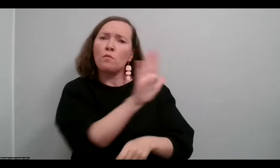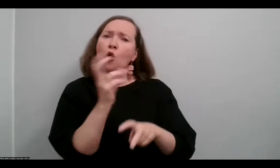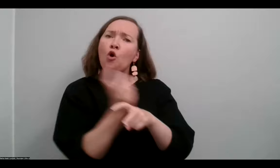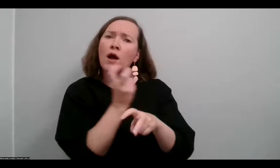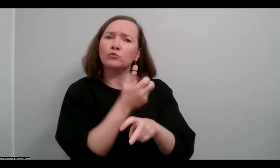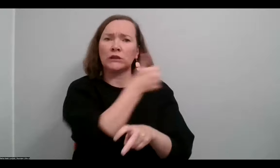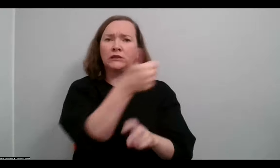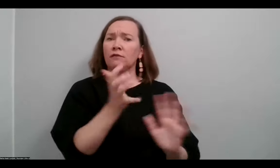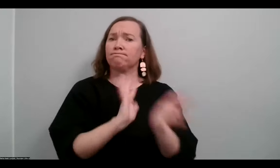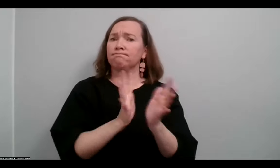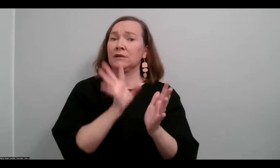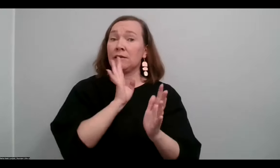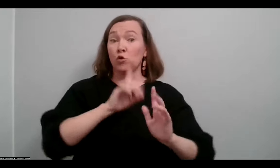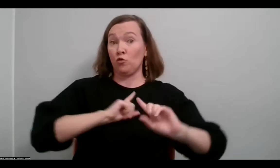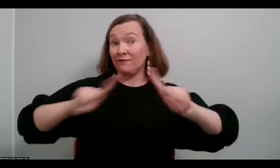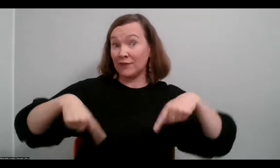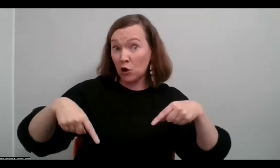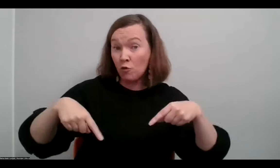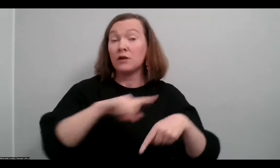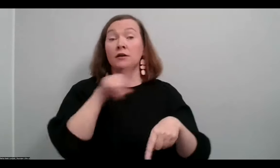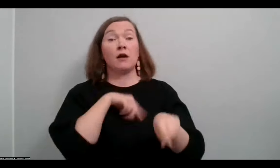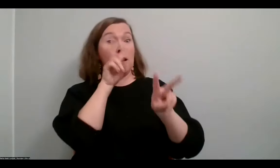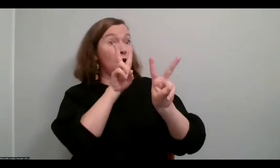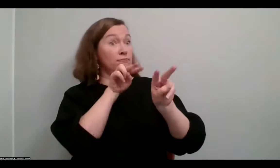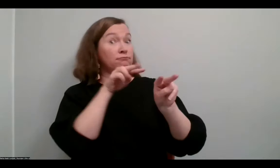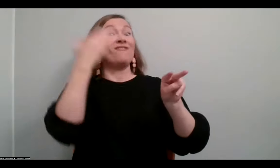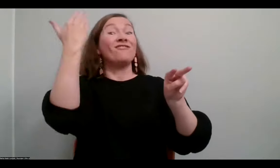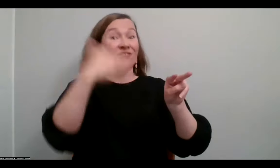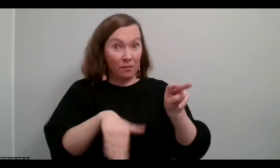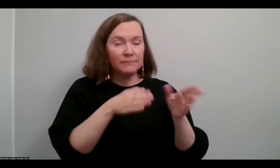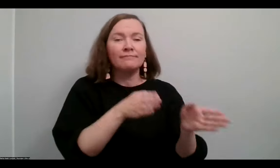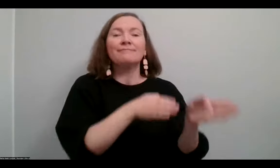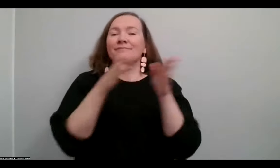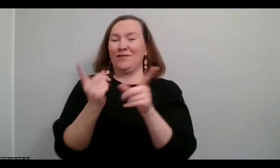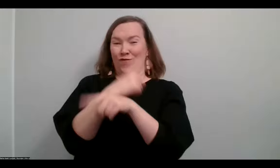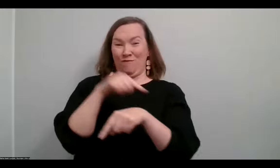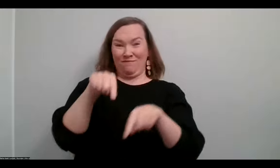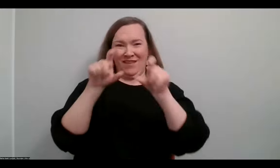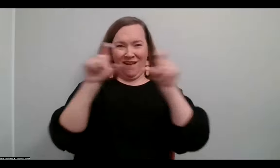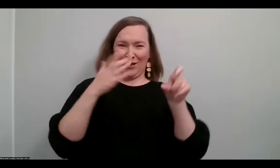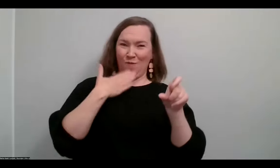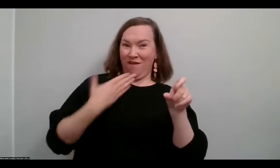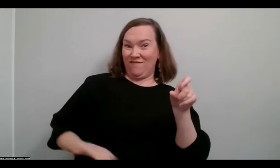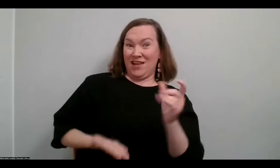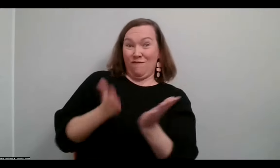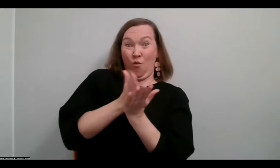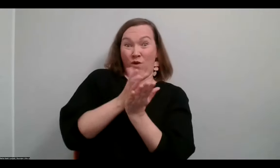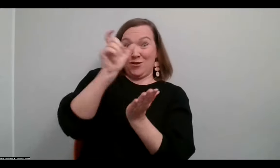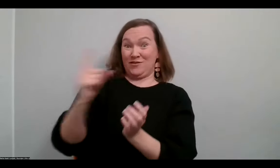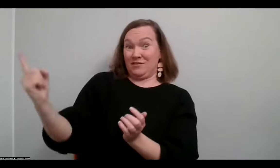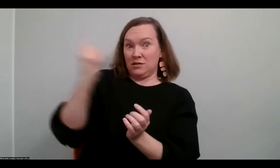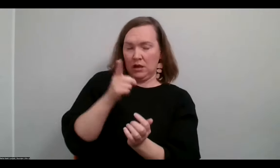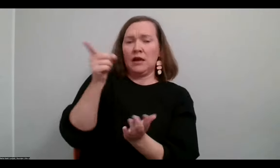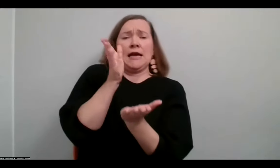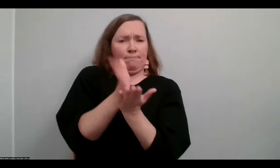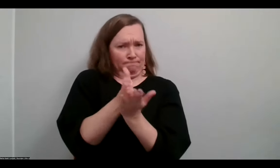saamme viittomakielisten kommenttipuheenvuorot heiltä, jotka käyttävät näitä palveluja. Katsotaan ensin videot heiltä